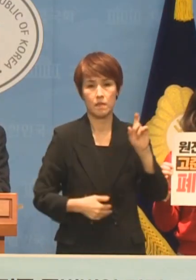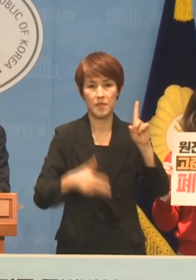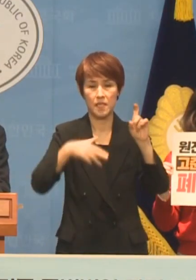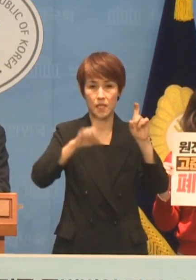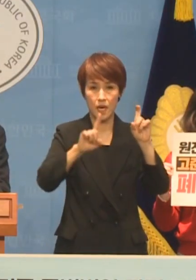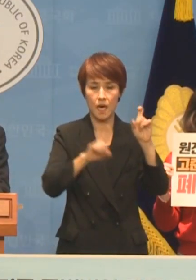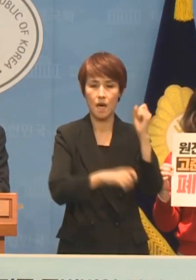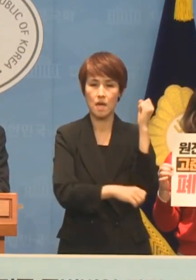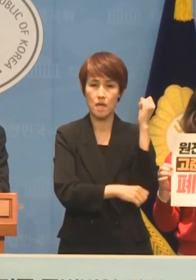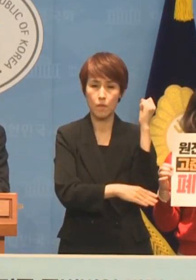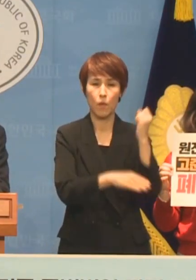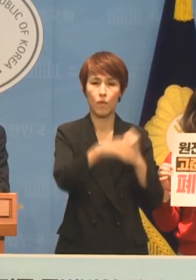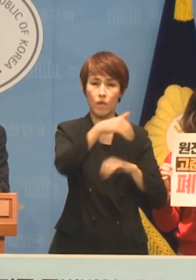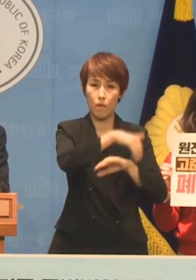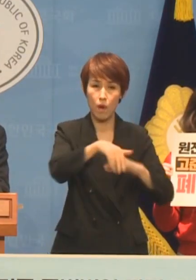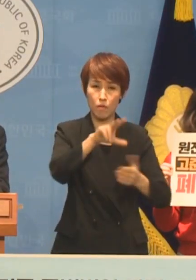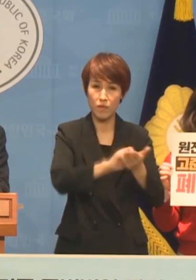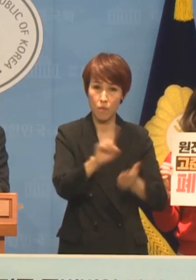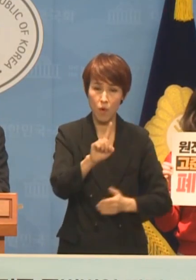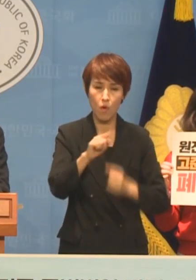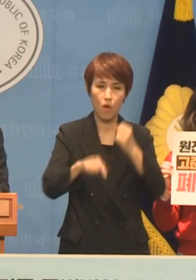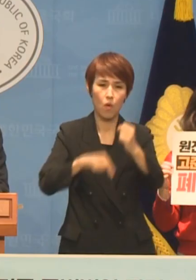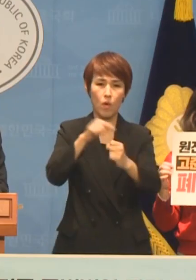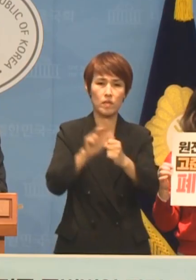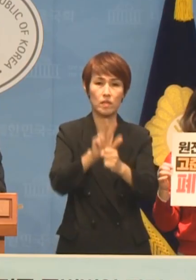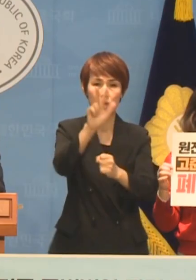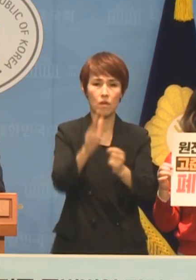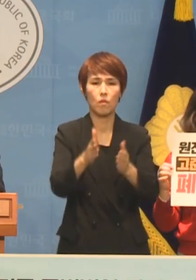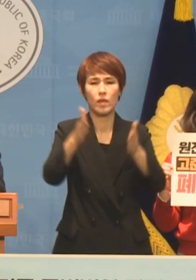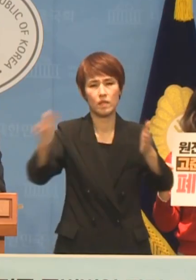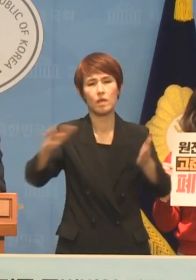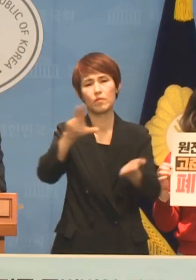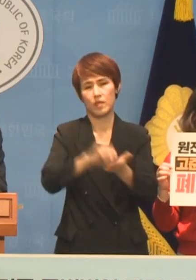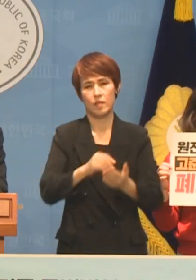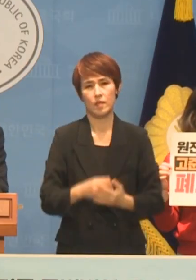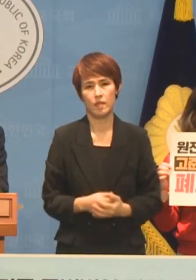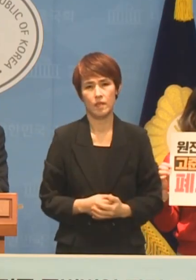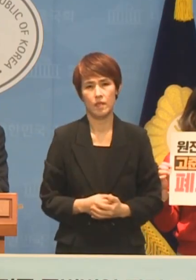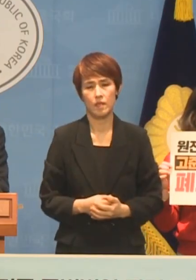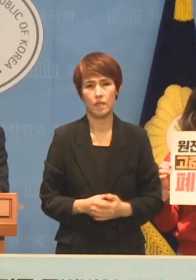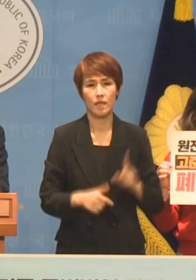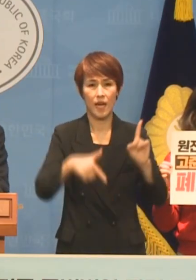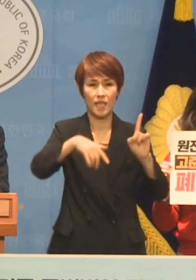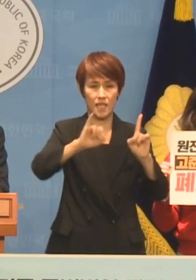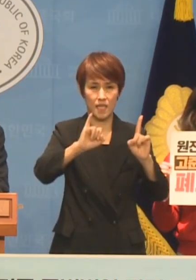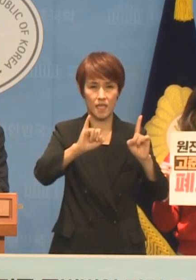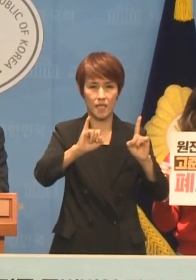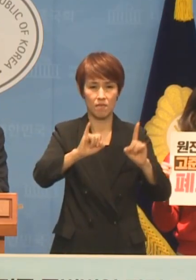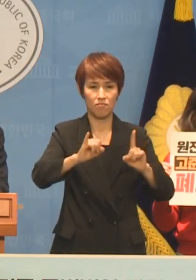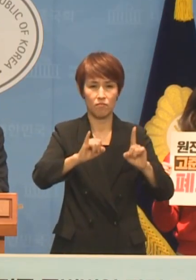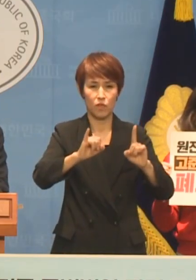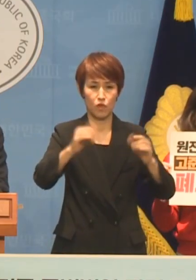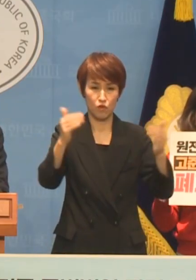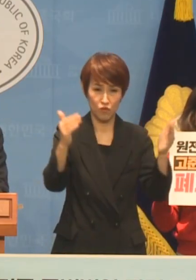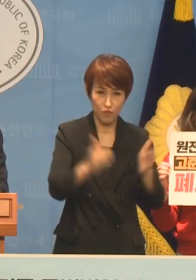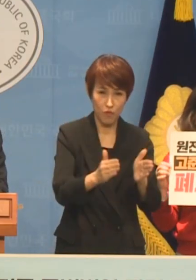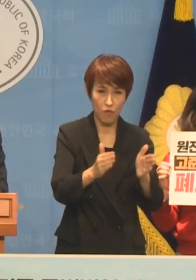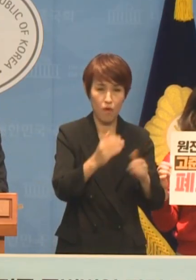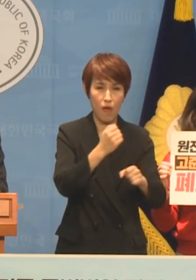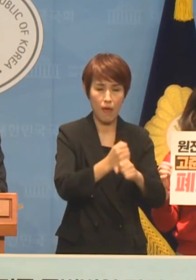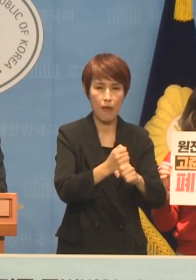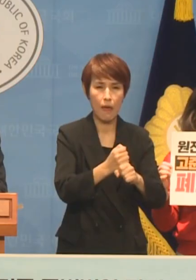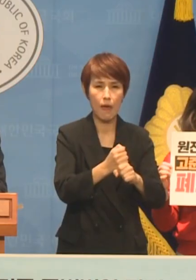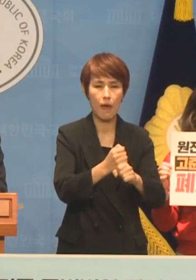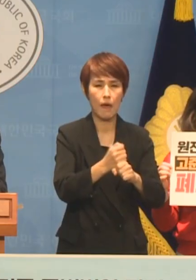전기본의 가장 큰 문제점은 원전 확장 계획이라는 것입니다. 원전 1기를 줄이겠다는 것도 눈 가리고